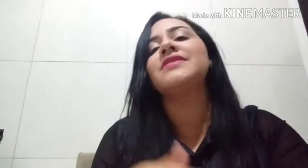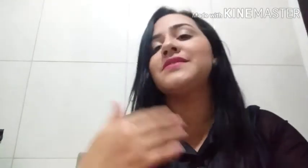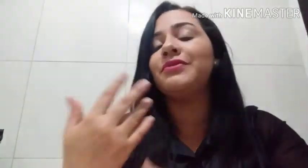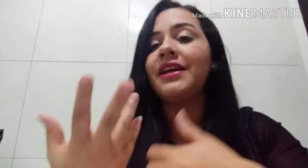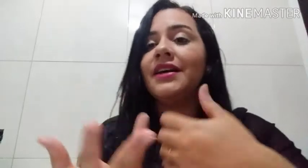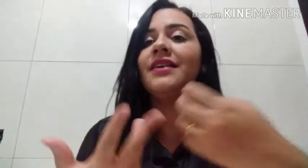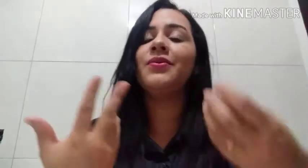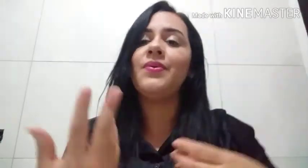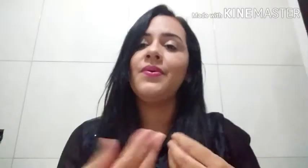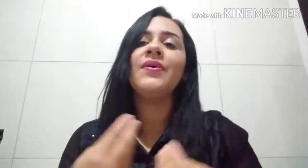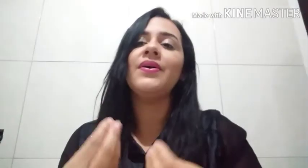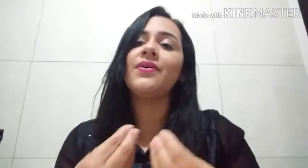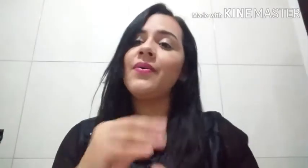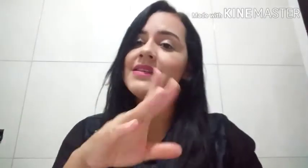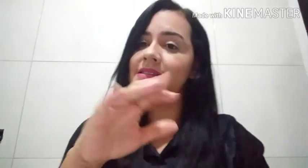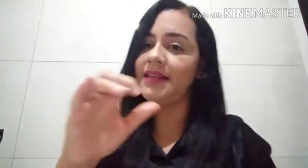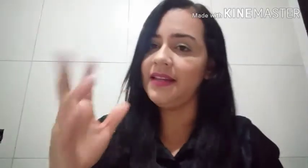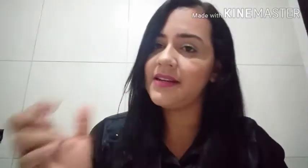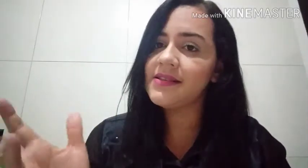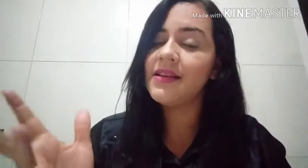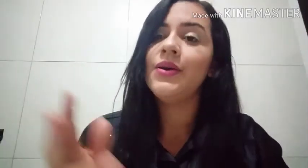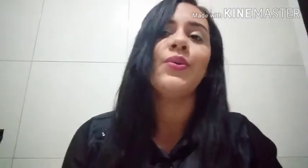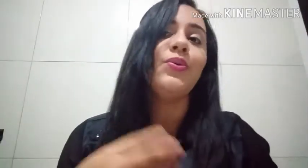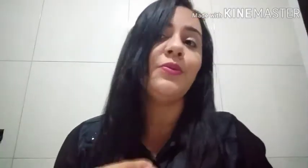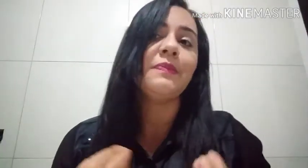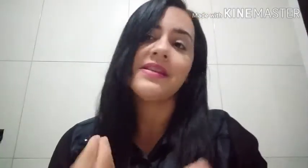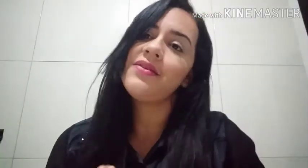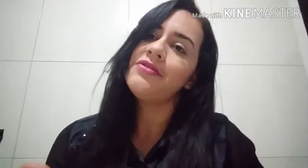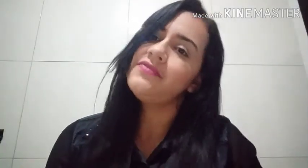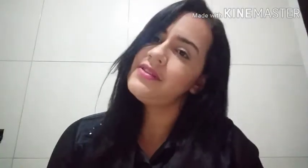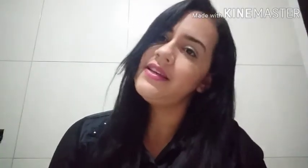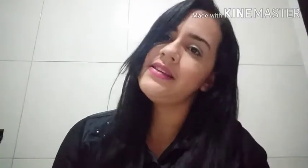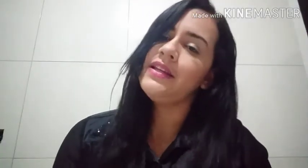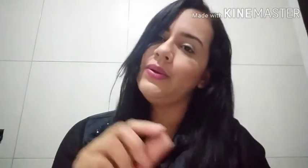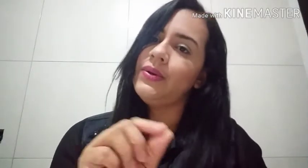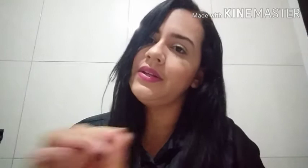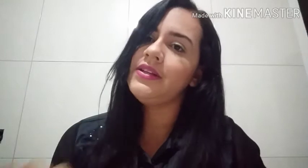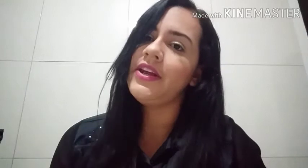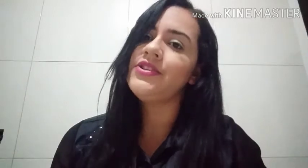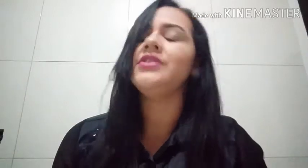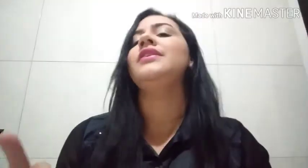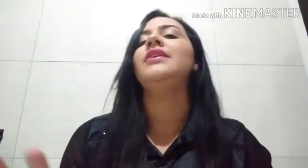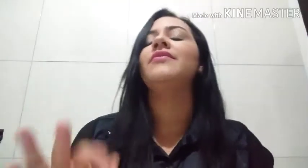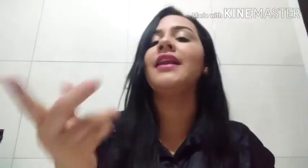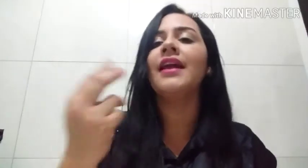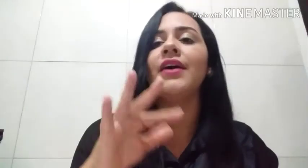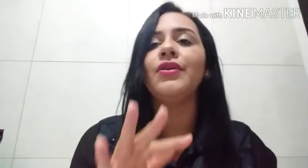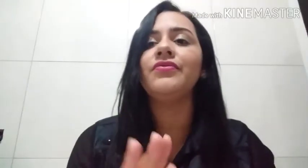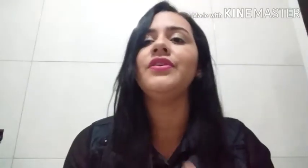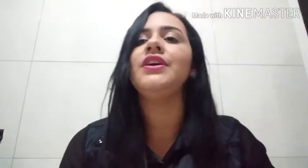vão treinando com essas letras o nome pessoal de vocês. Anotem direitinho, vai lá, olha o